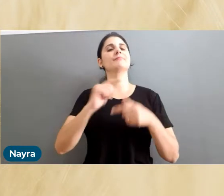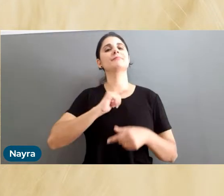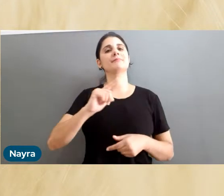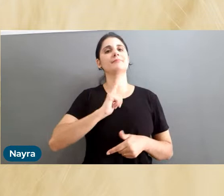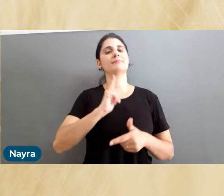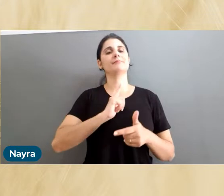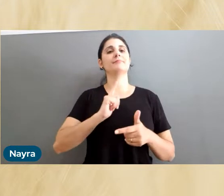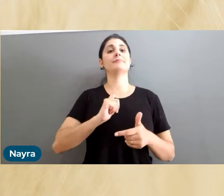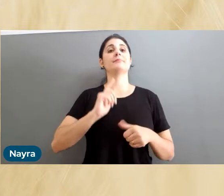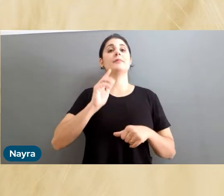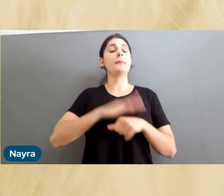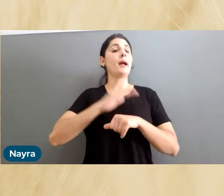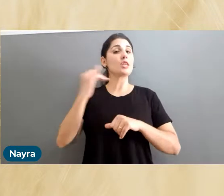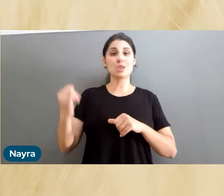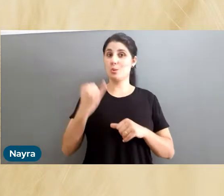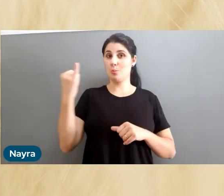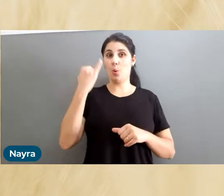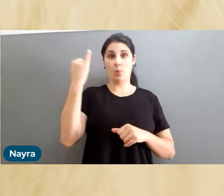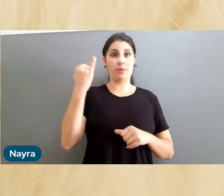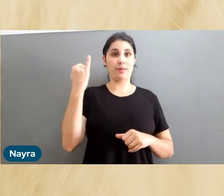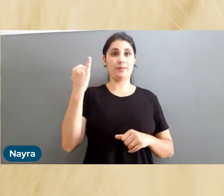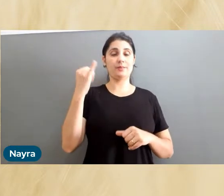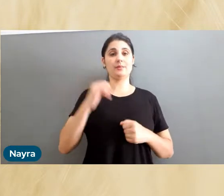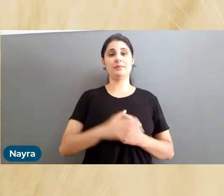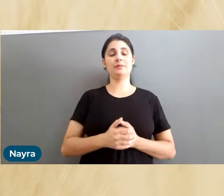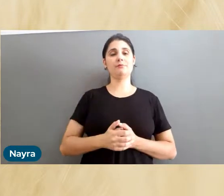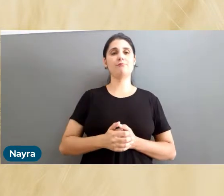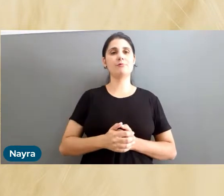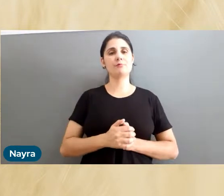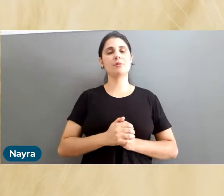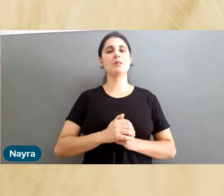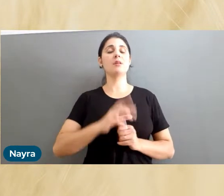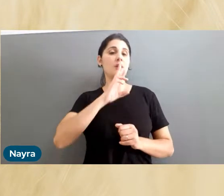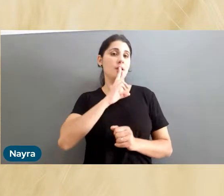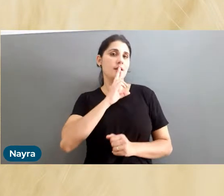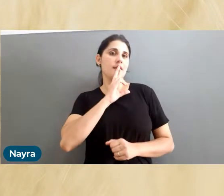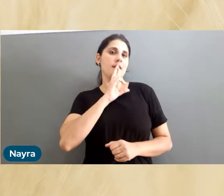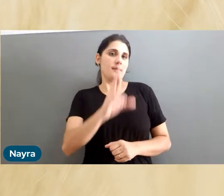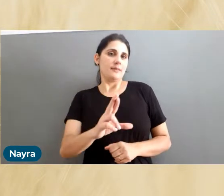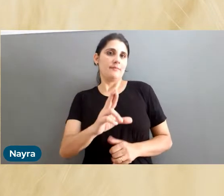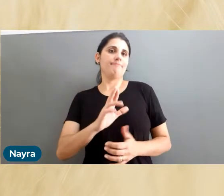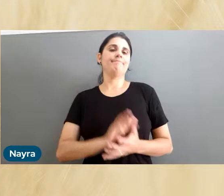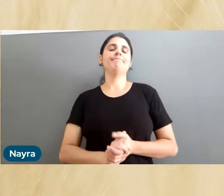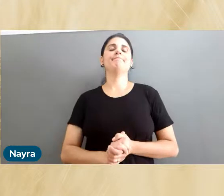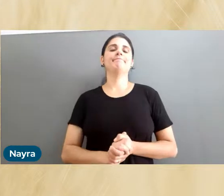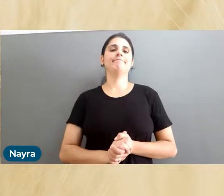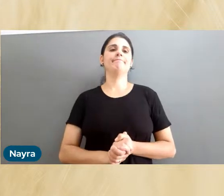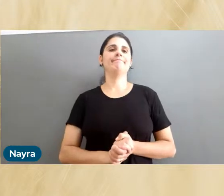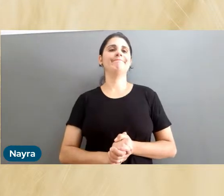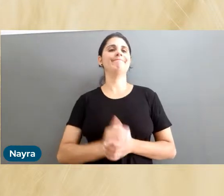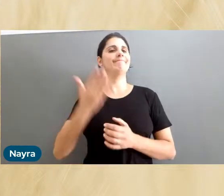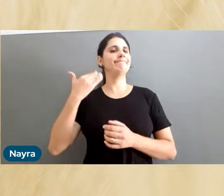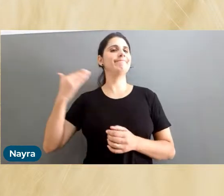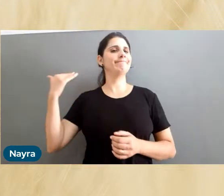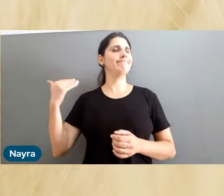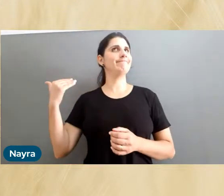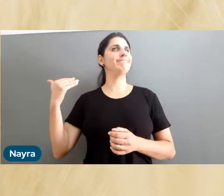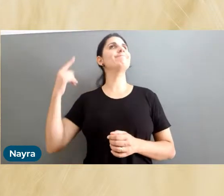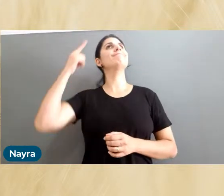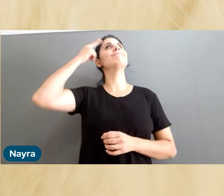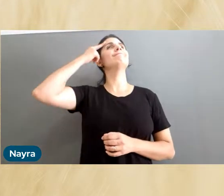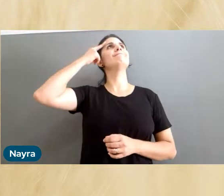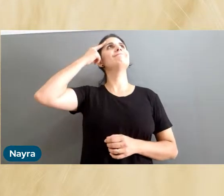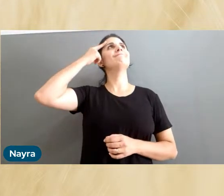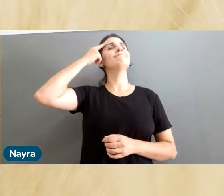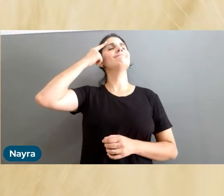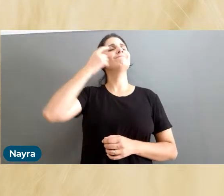elementos mais importantes para que sejam respostas àquela pergunta que muitas vezes nós nos fazemos diante